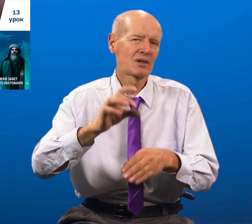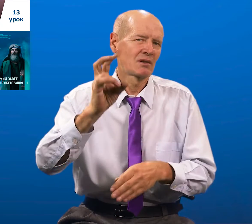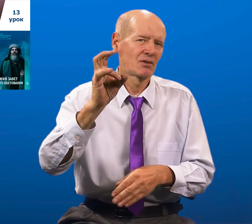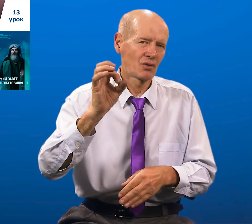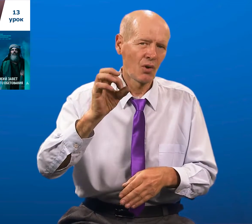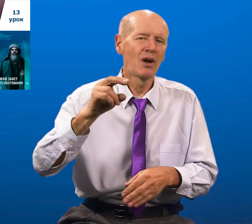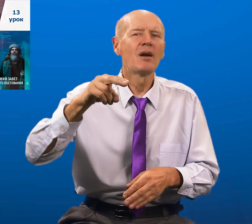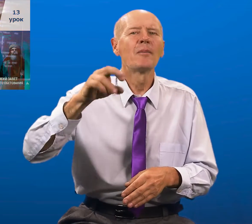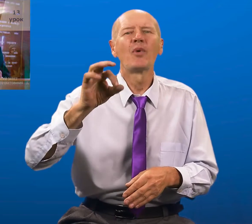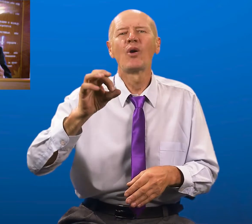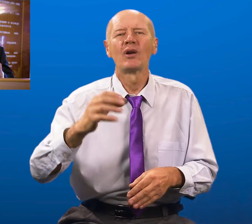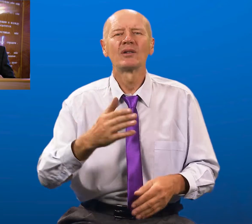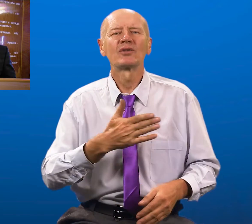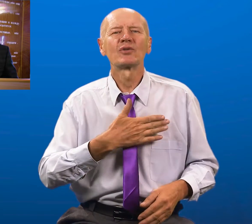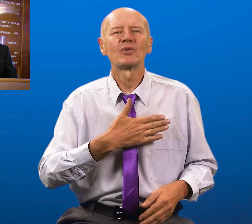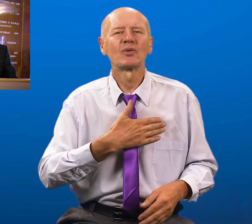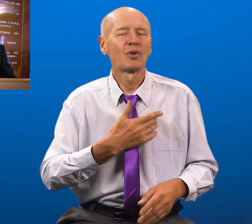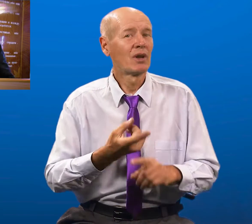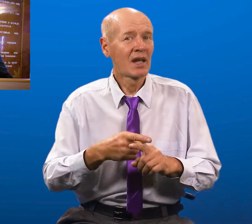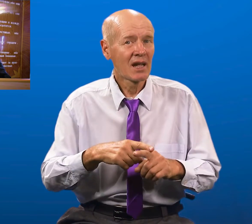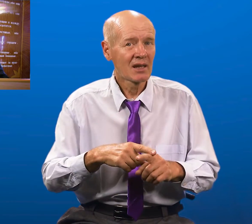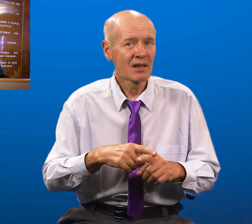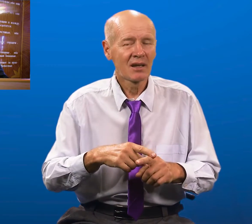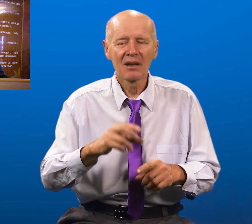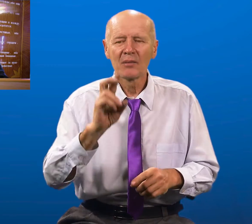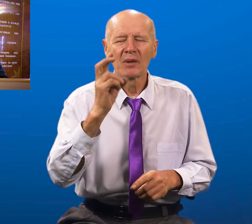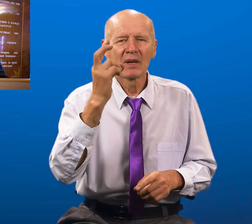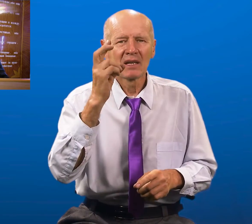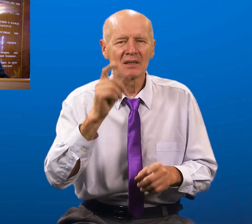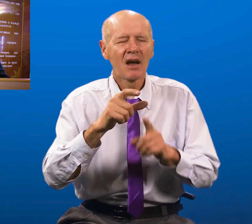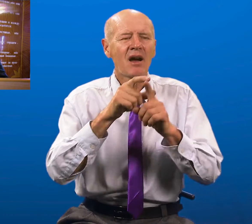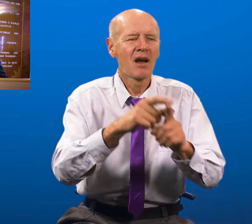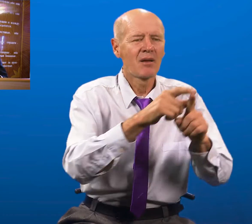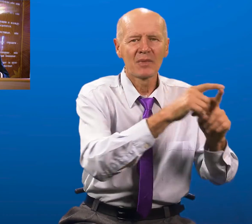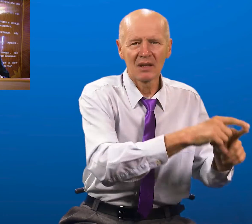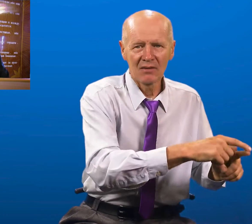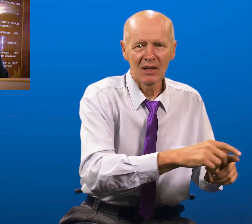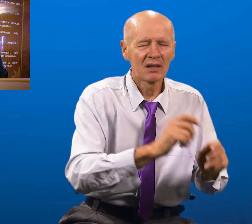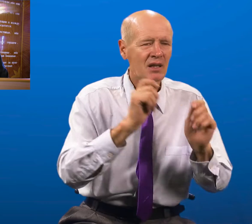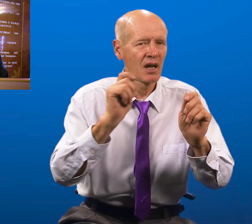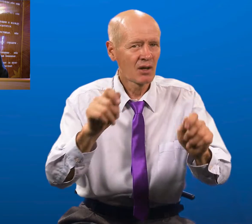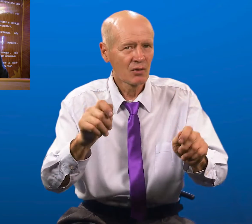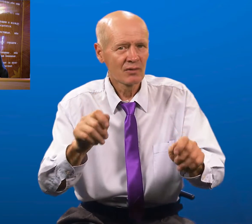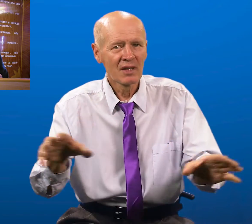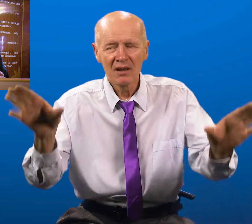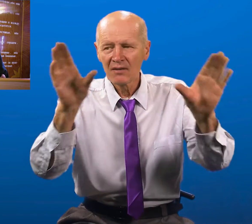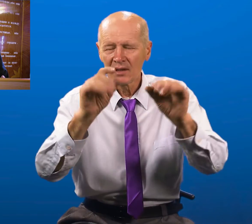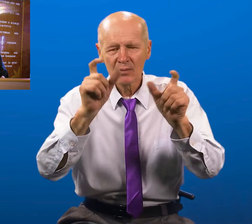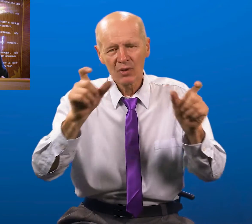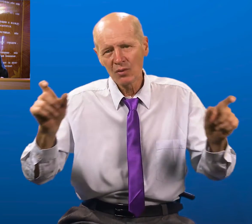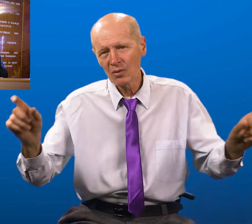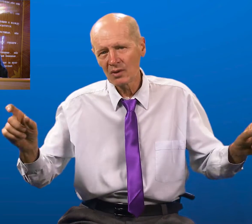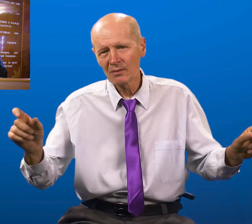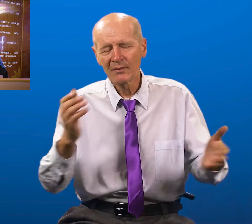духу. Это библейское обетование, дарованное всем людям, находящимся в завете